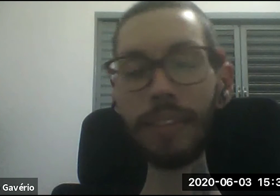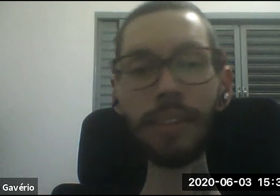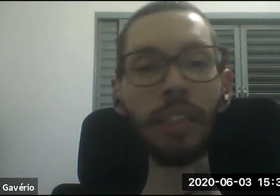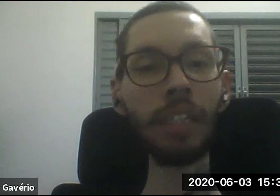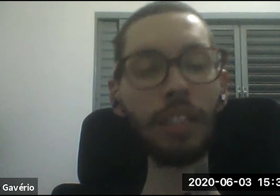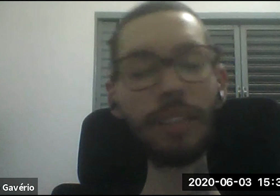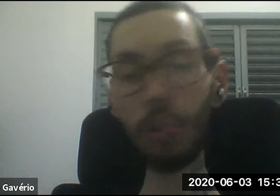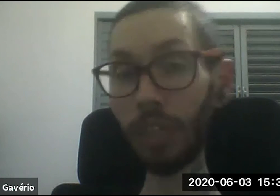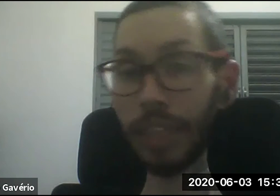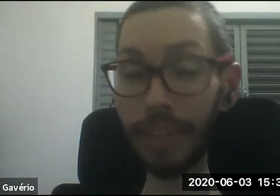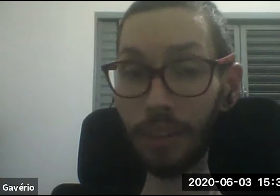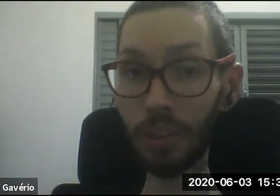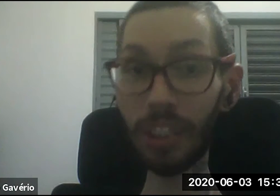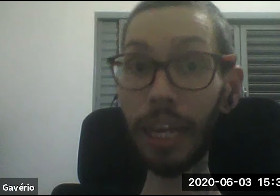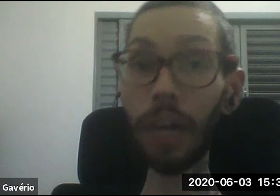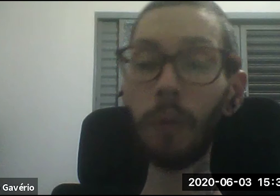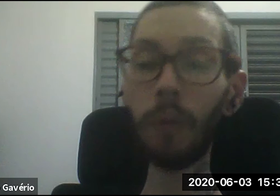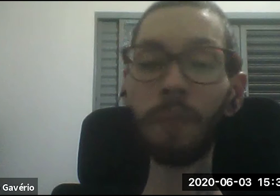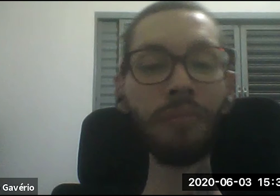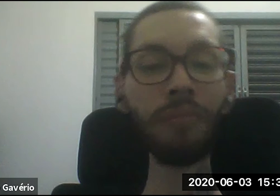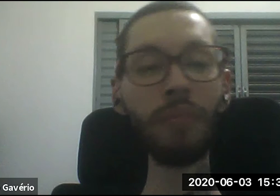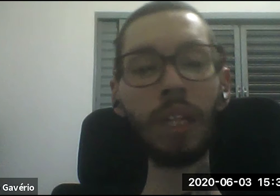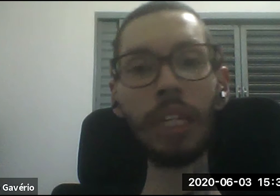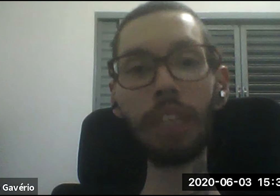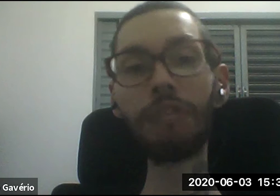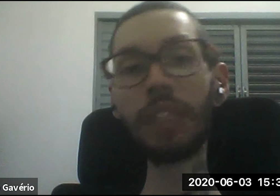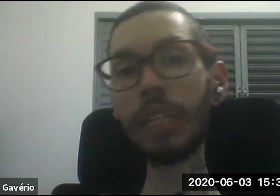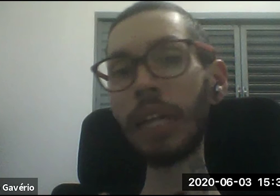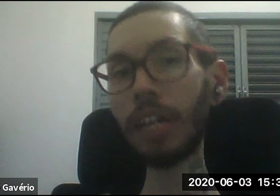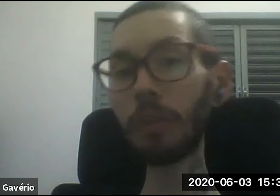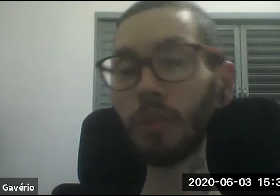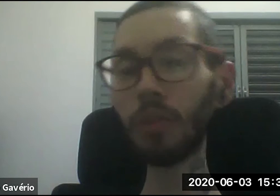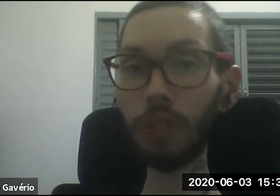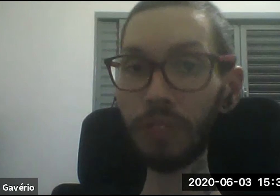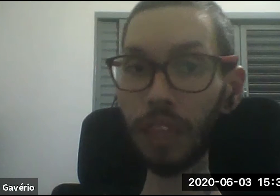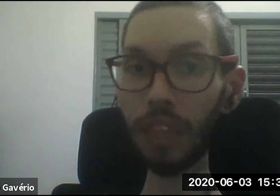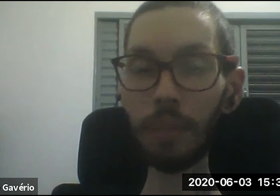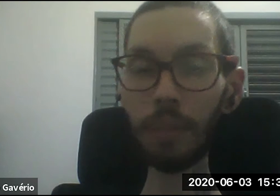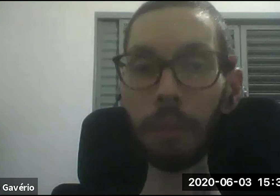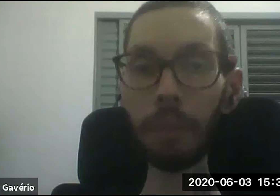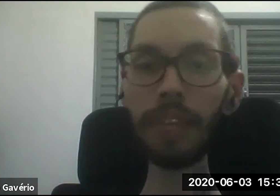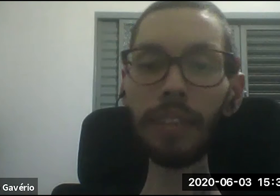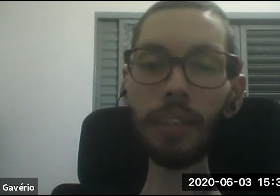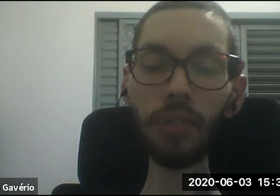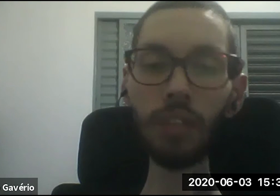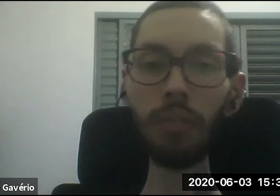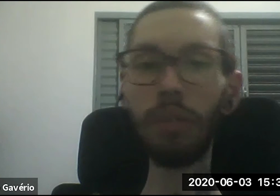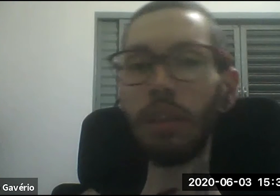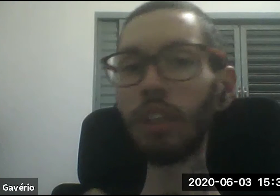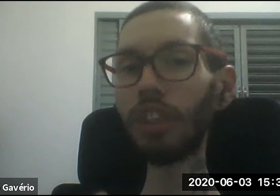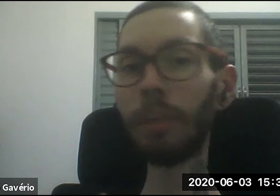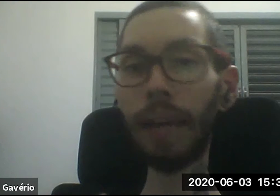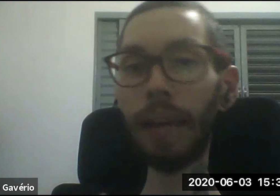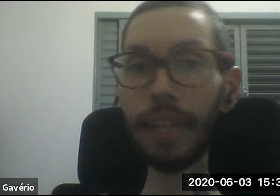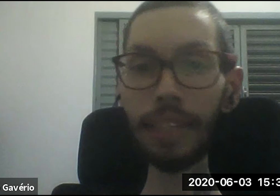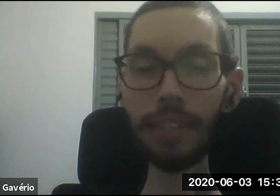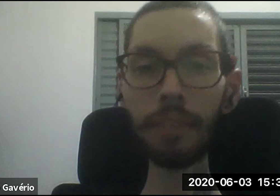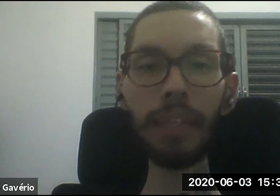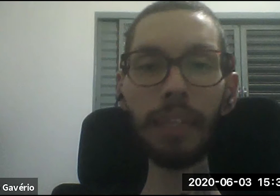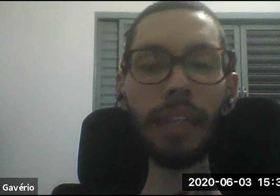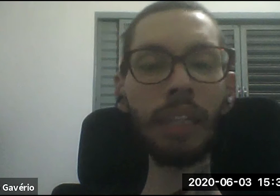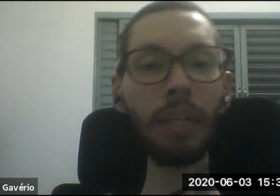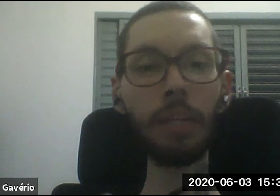sociais, de seguridade social. Enfim, as pessoas com deficiência me parece que estão sendo